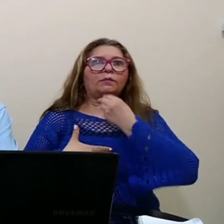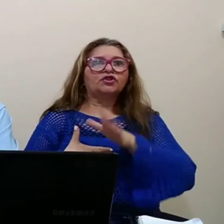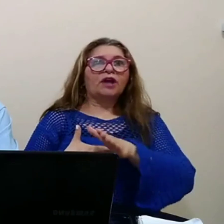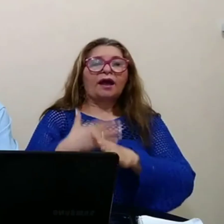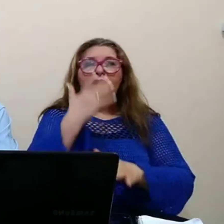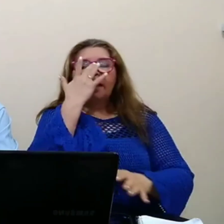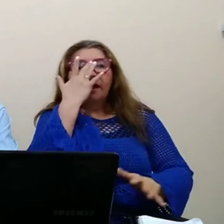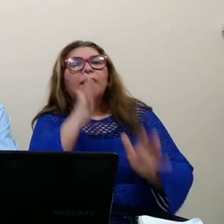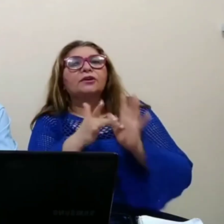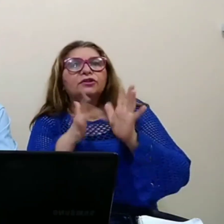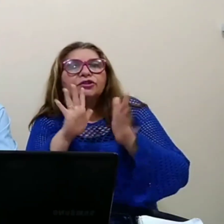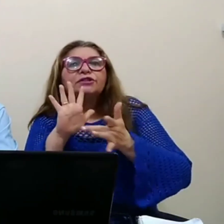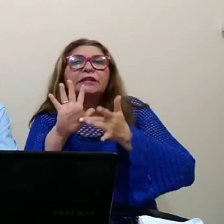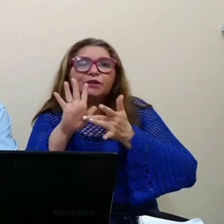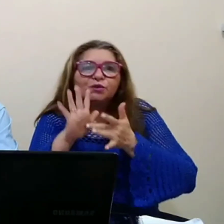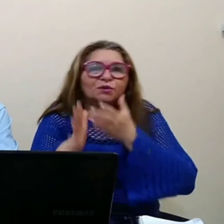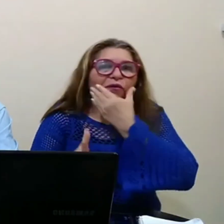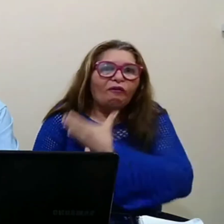Jesus então